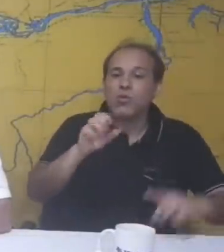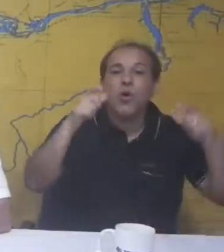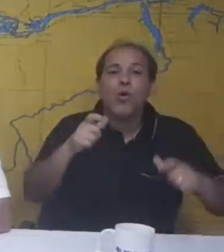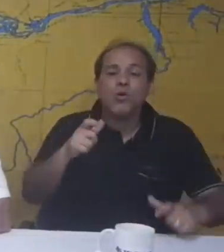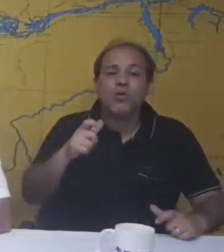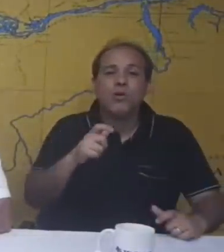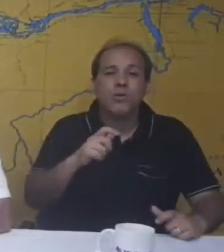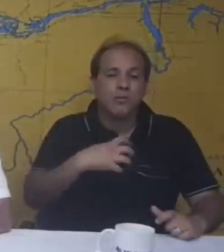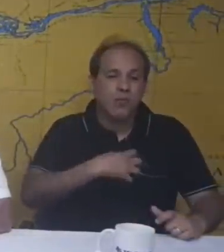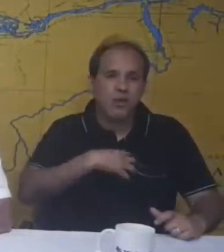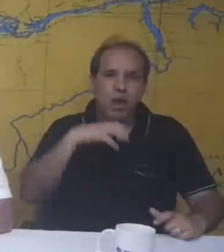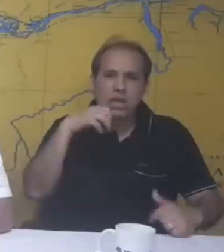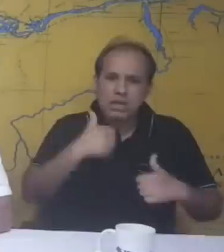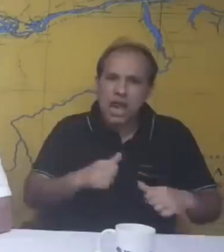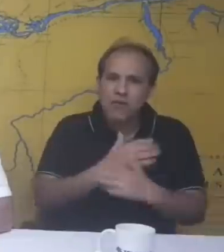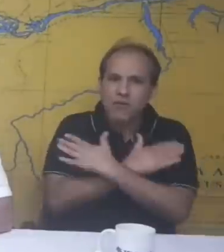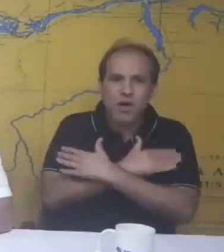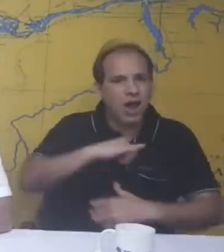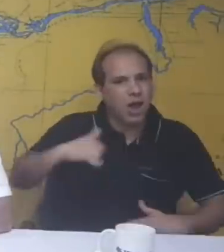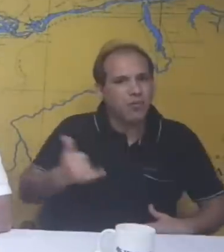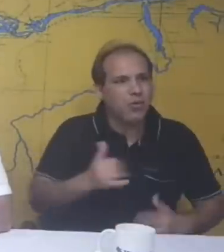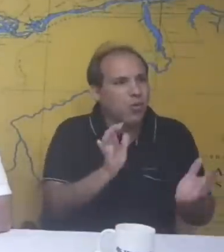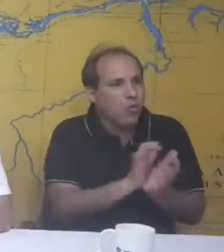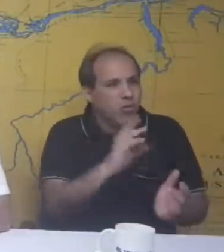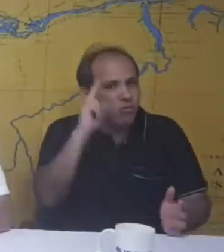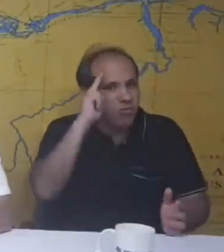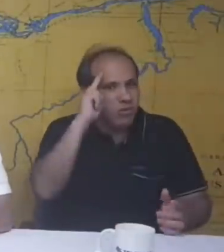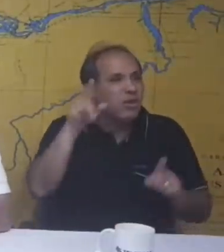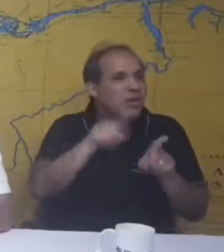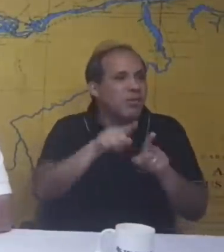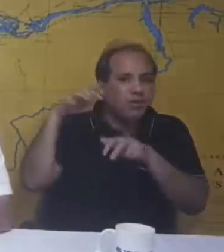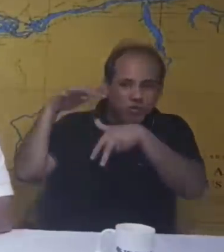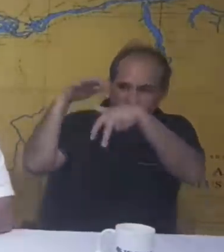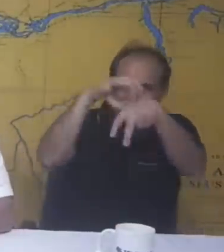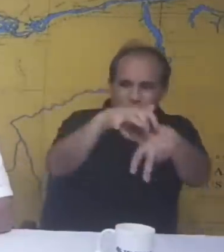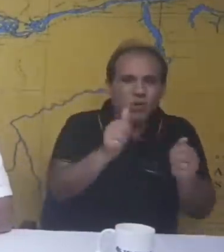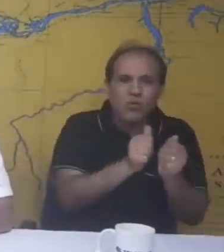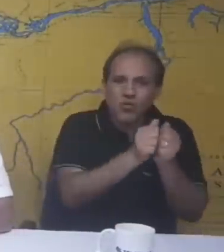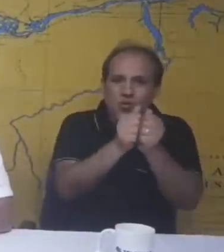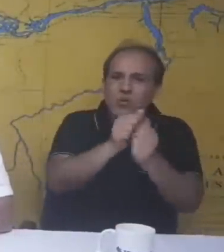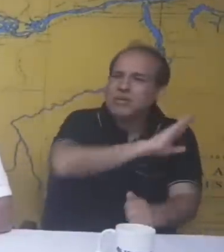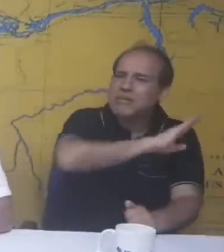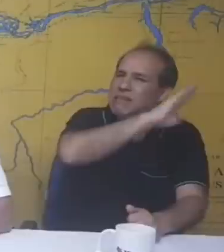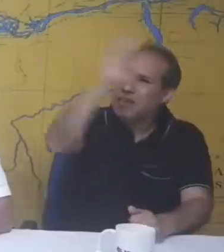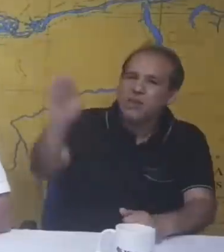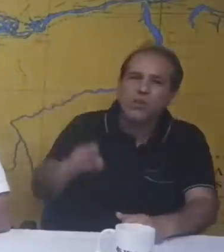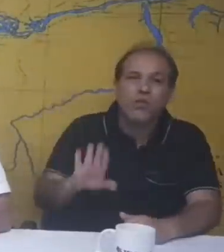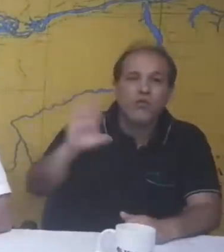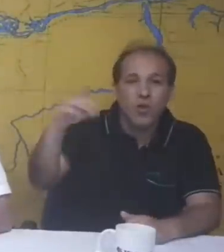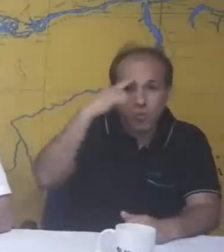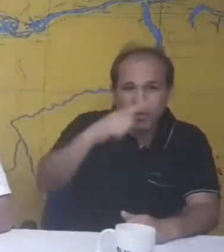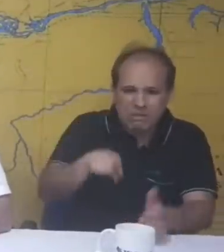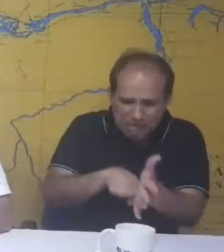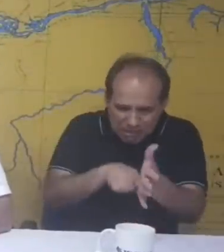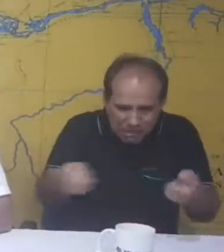folga, peguei mais 5 militares, paraquedistas, né? Louco pra fazer aventura. Fomos pra lá. Ficamos uma semana, mas Não